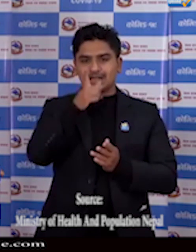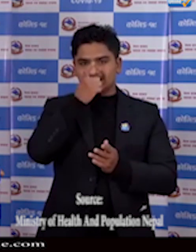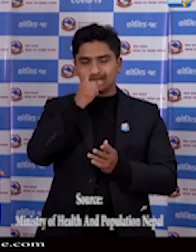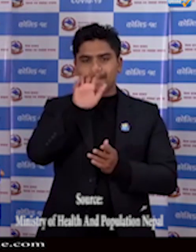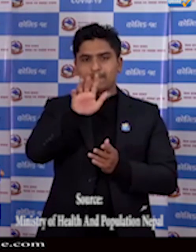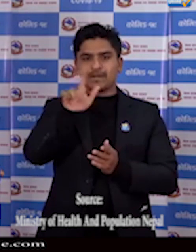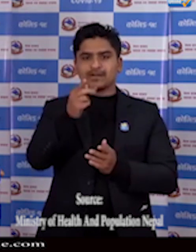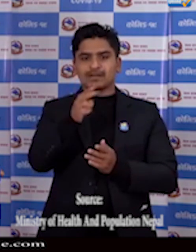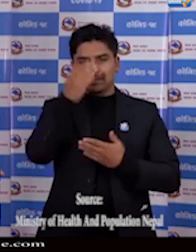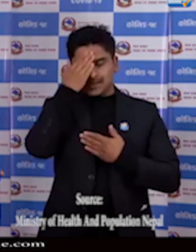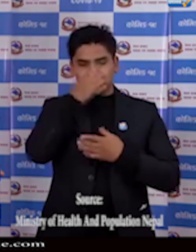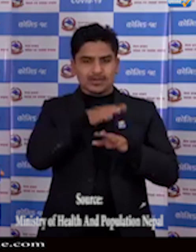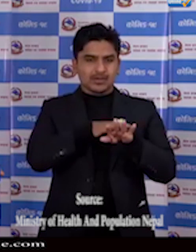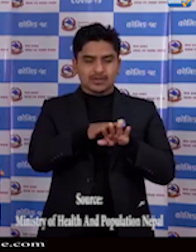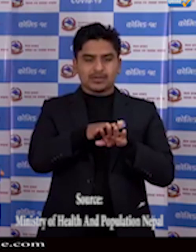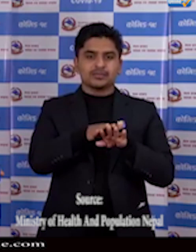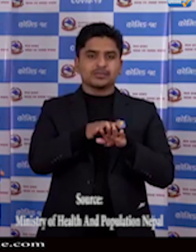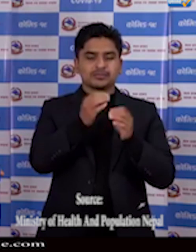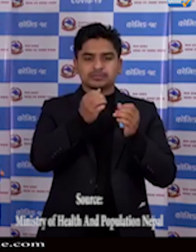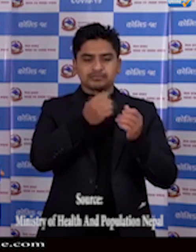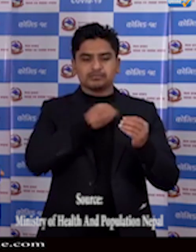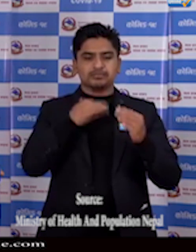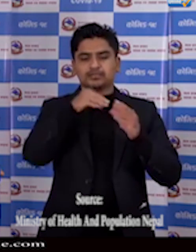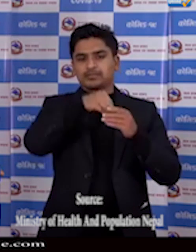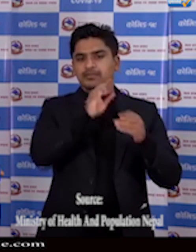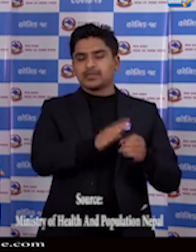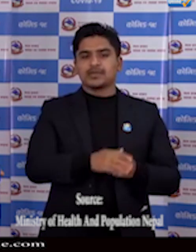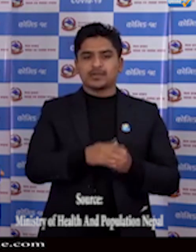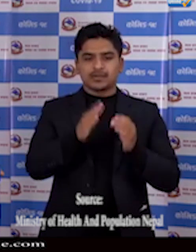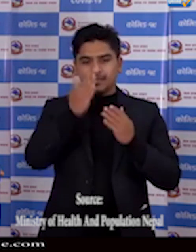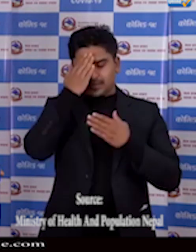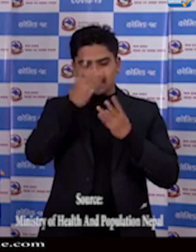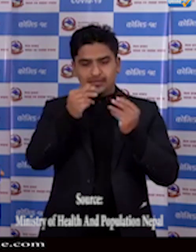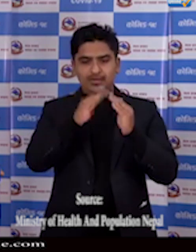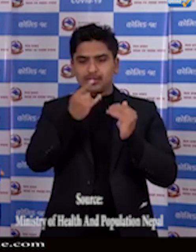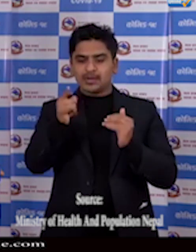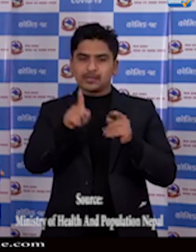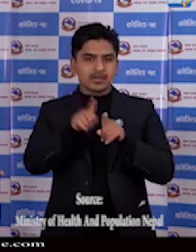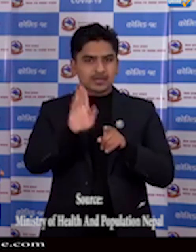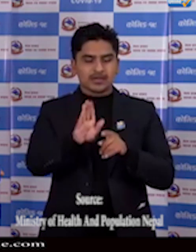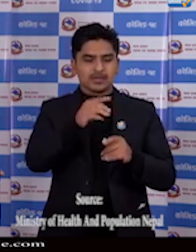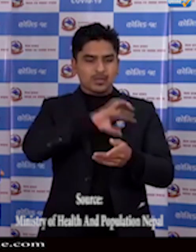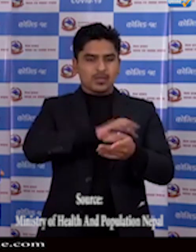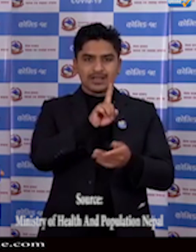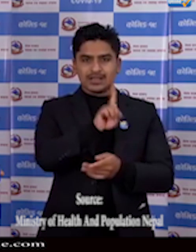2,857 सङ्क्रमितहरू आइसोलेसनमा रहनुभएको छ। डिस्चार्ज हुने क्रम पनि बढिरहेको छ। प्रदेश नम्बर 1